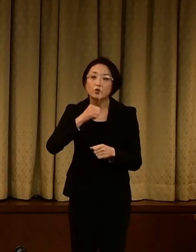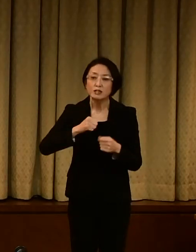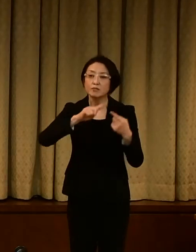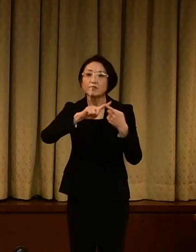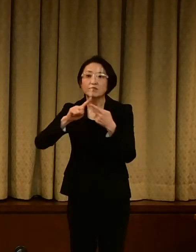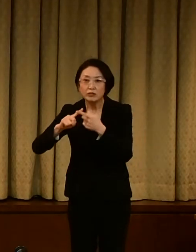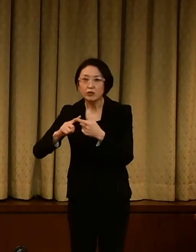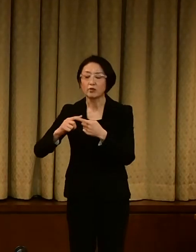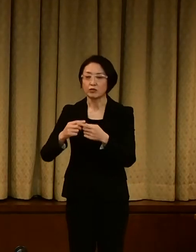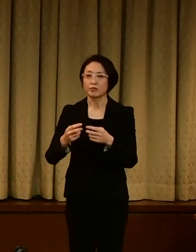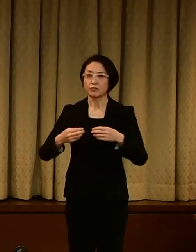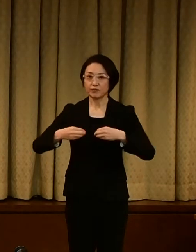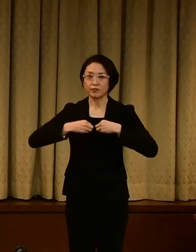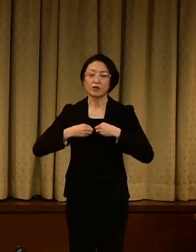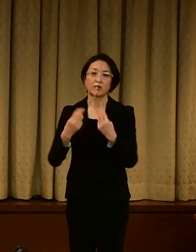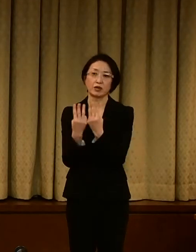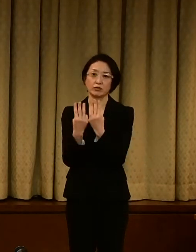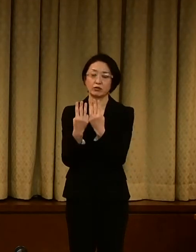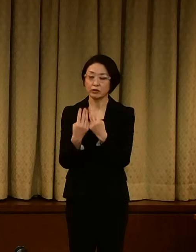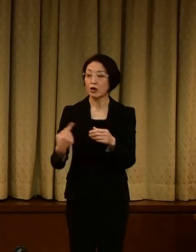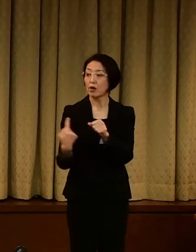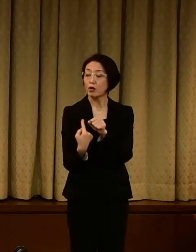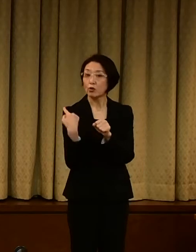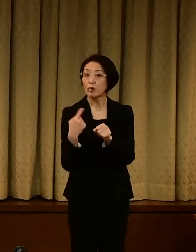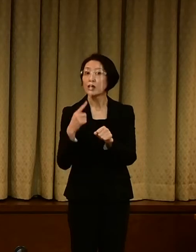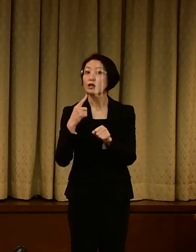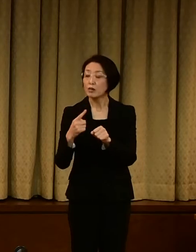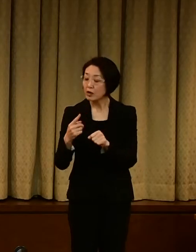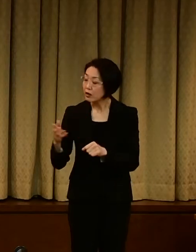。昨年は見ている通り、